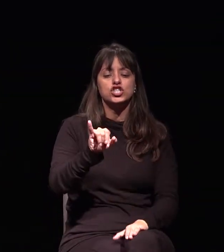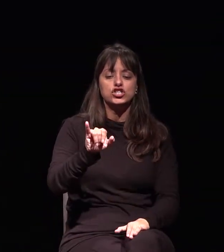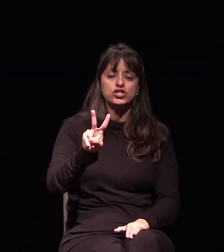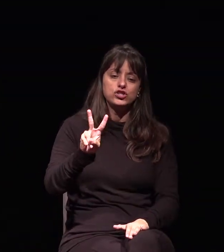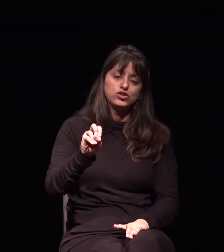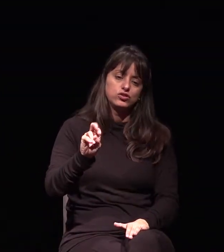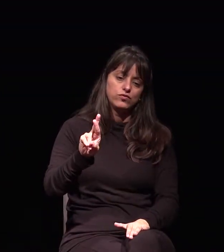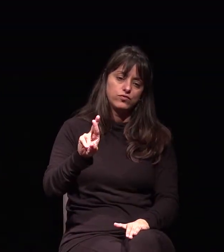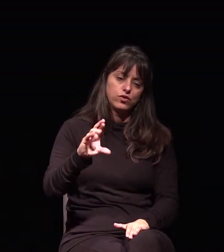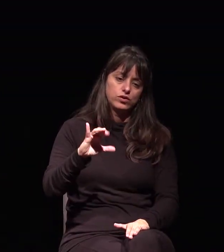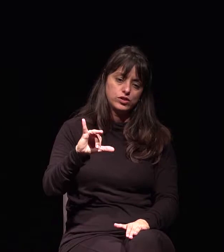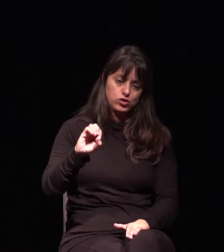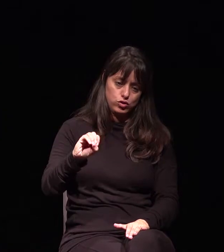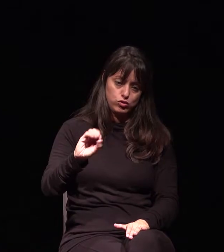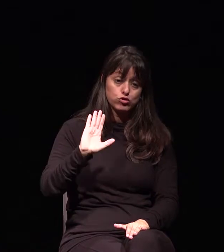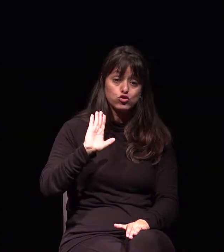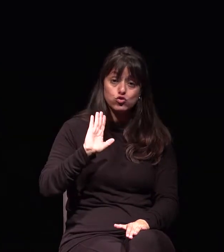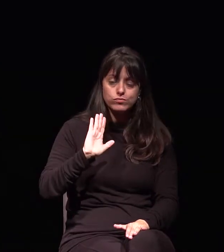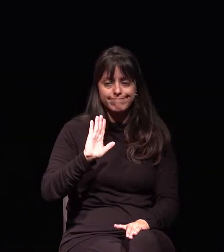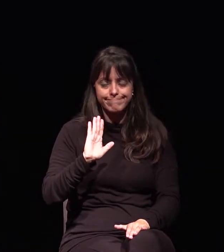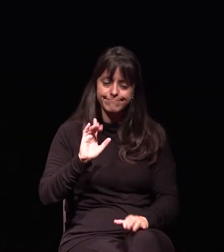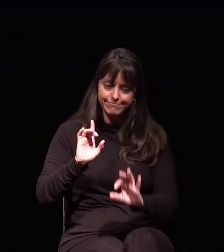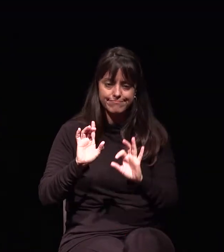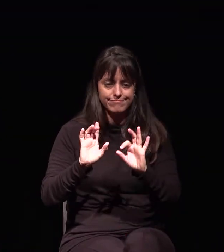em 1977.